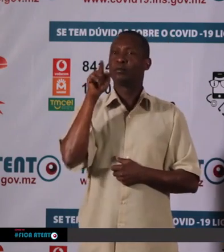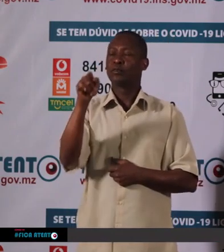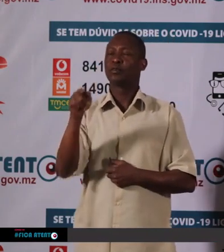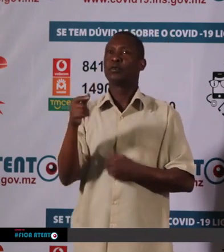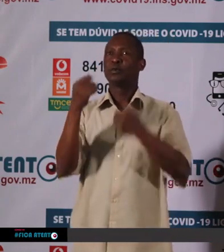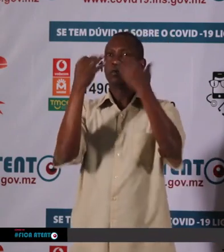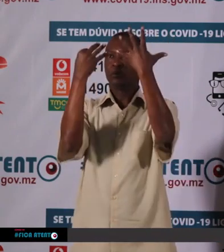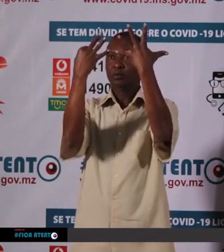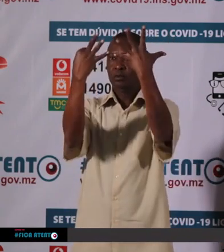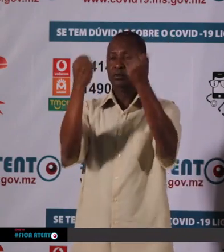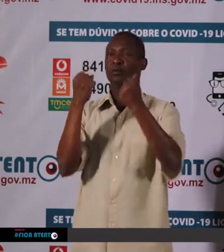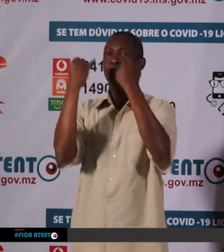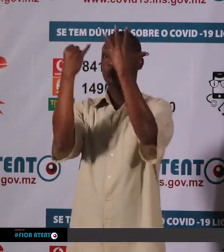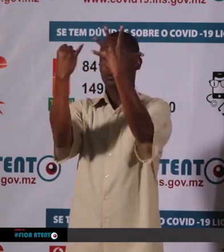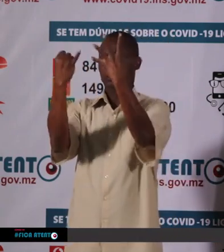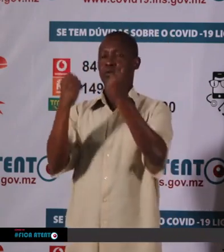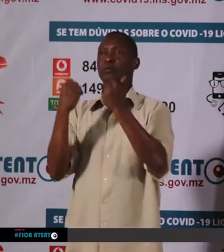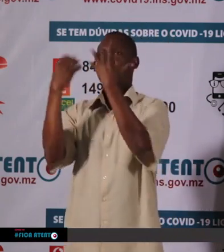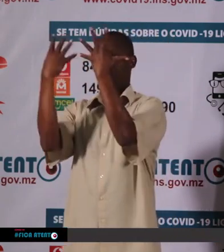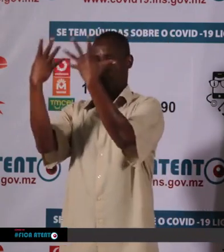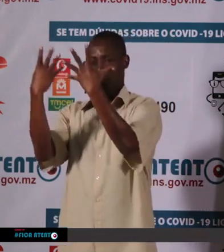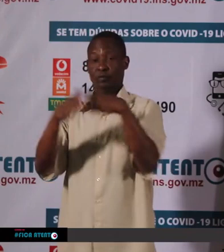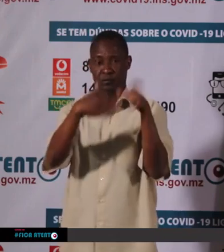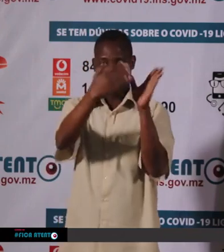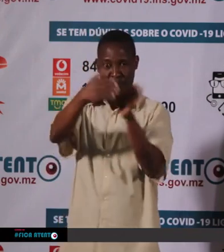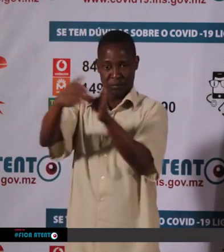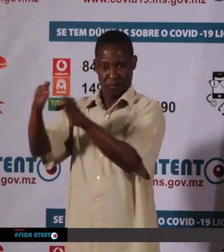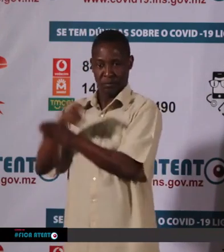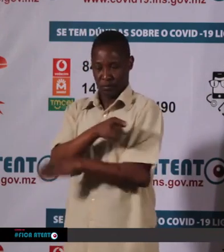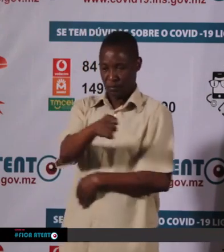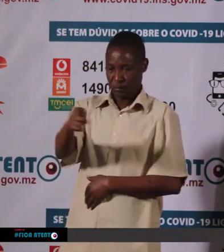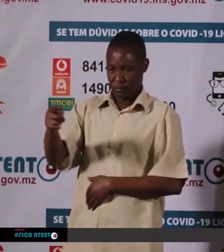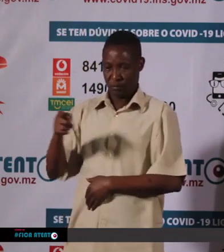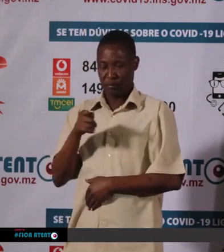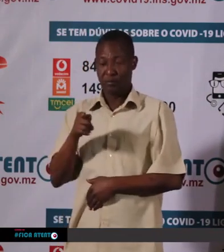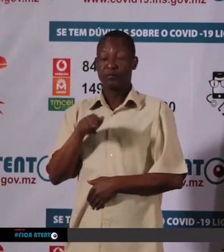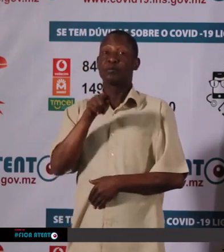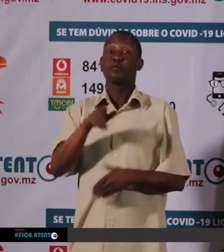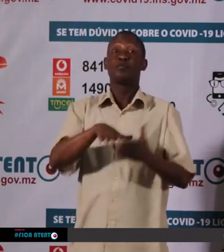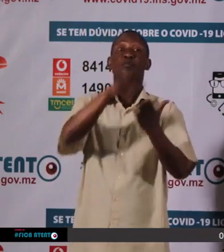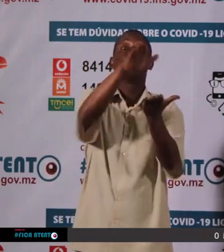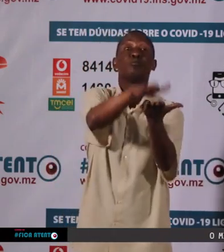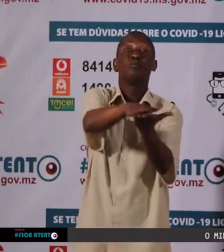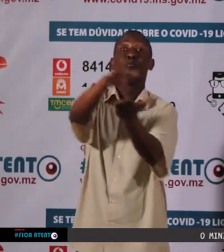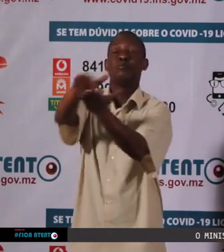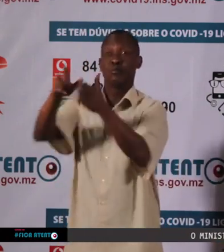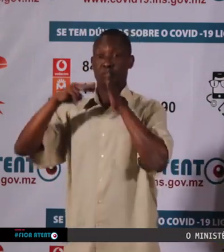614.869 pessoas ou passageiros que foram rastreados nos principais pontos de